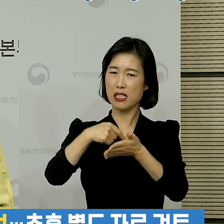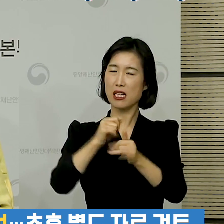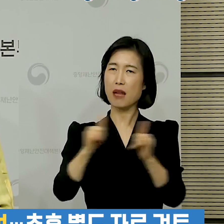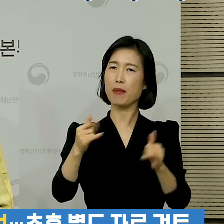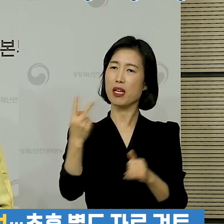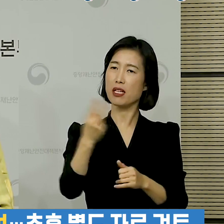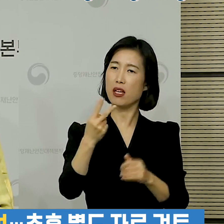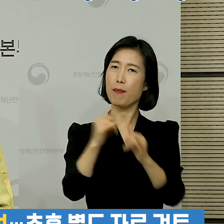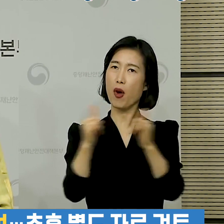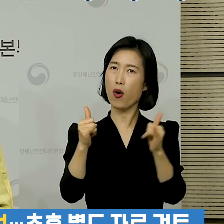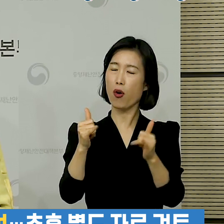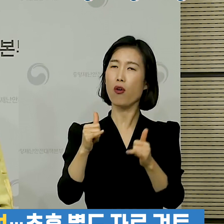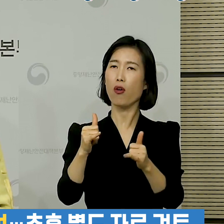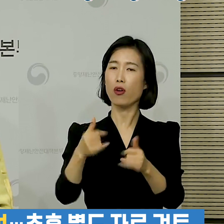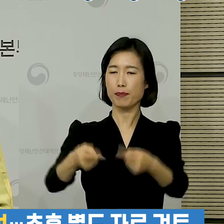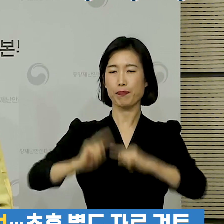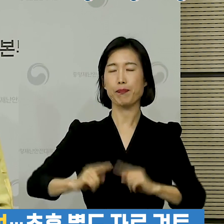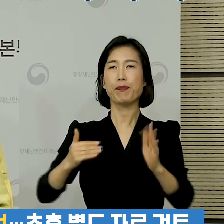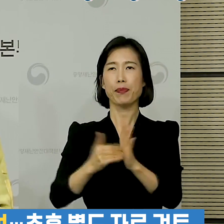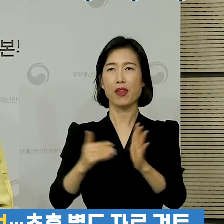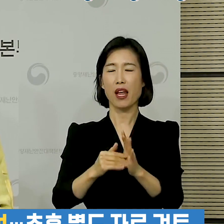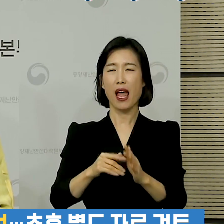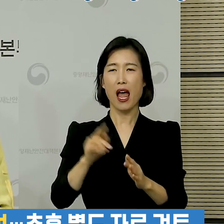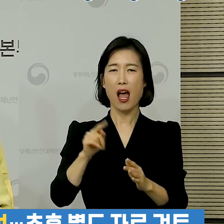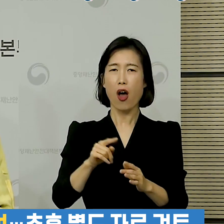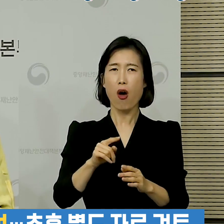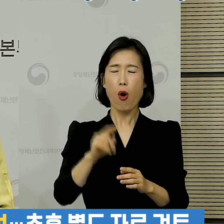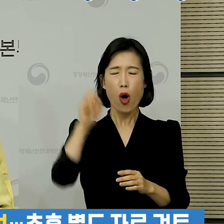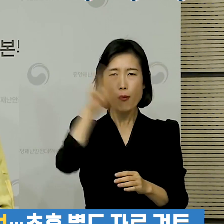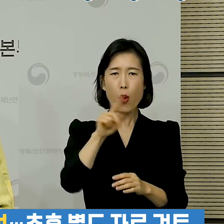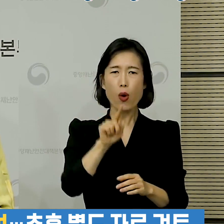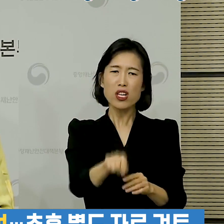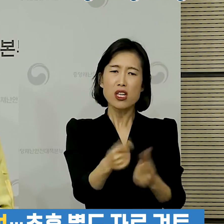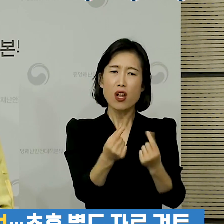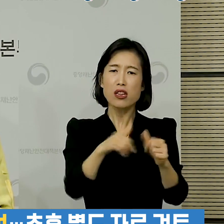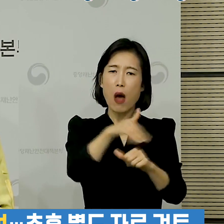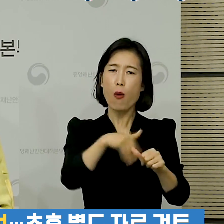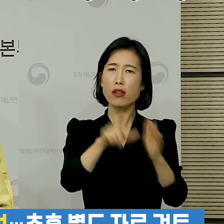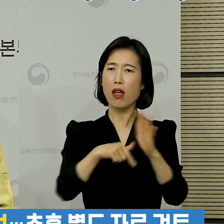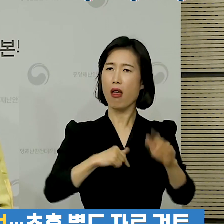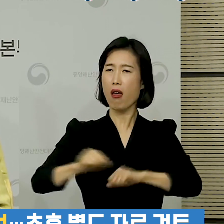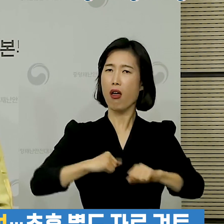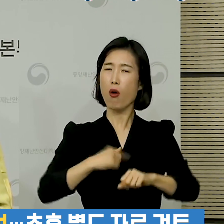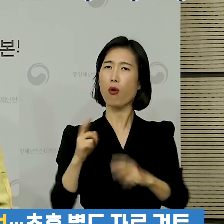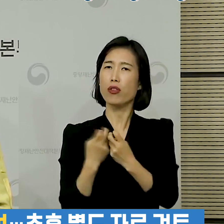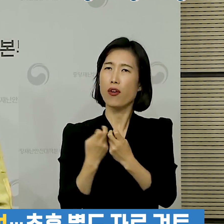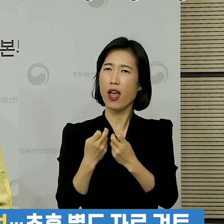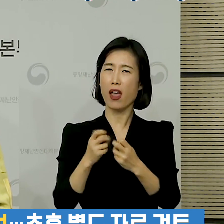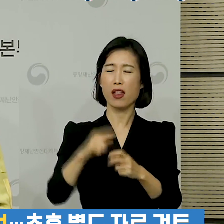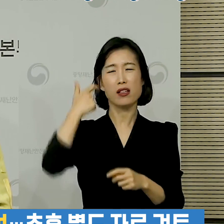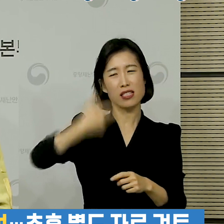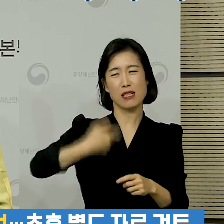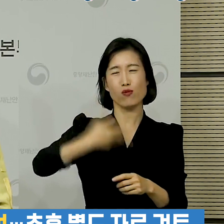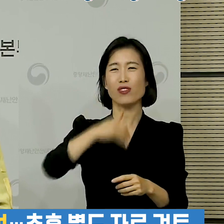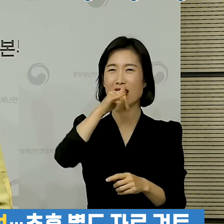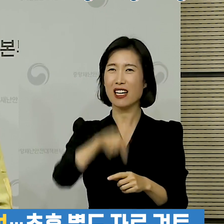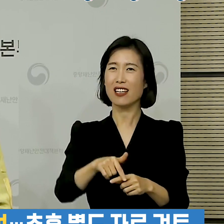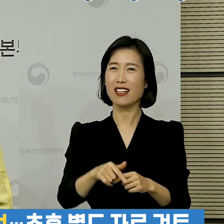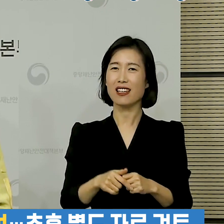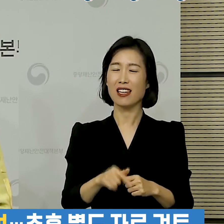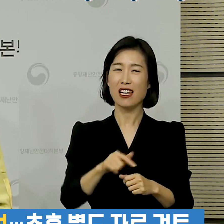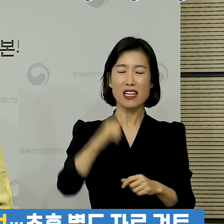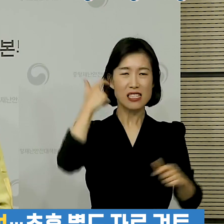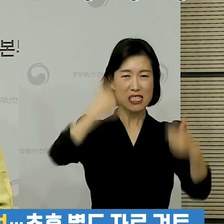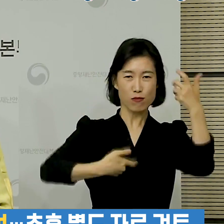정도가 2,000명 정도의 국민들께서 참여하시면서 이런 순간 뭘 어떻게 해야 되는지 궁금하다. 이런 분들의 질문들이 좀 나왔었고 그